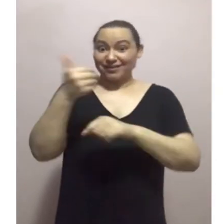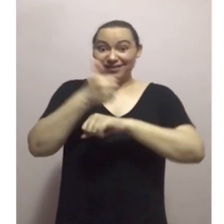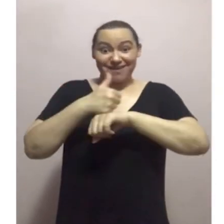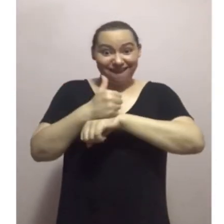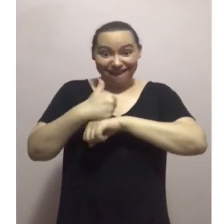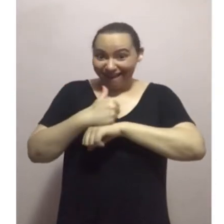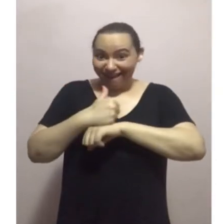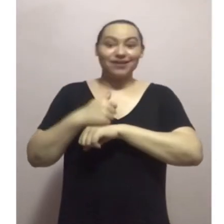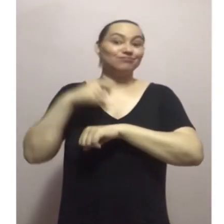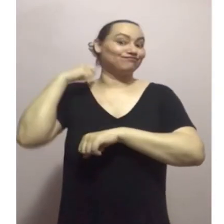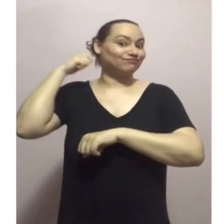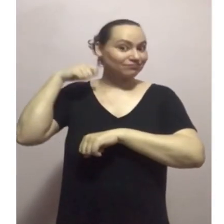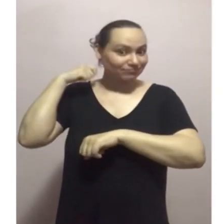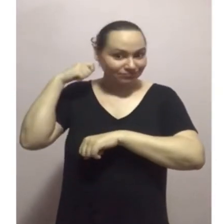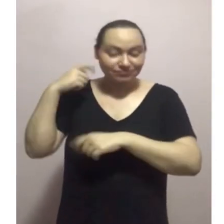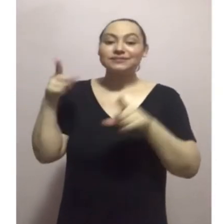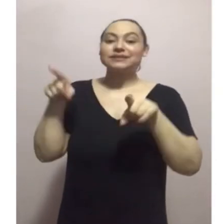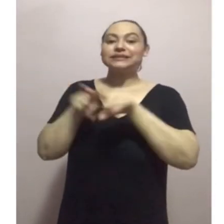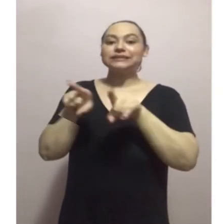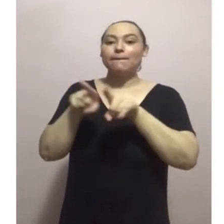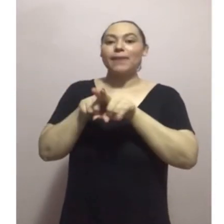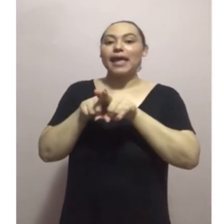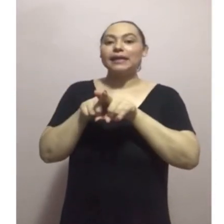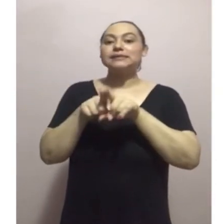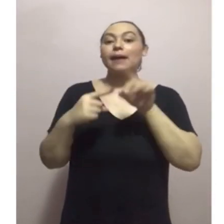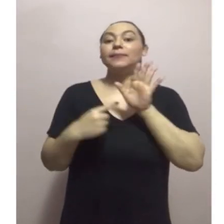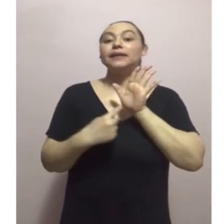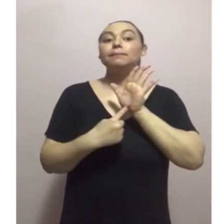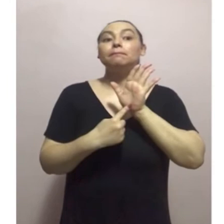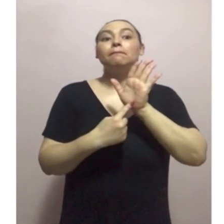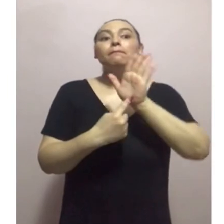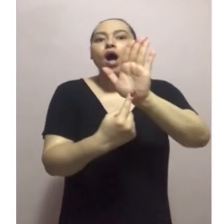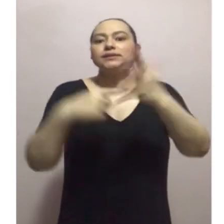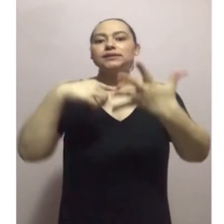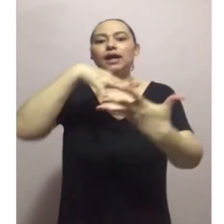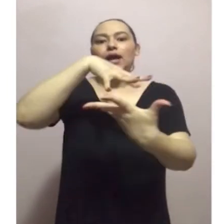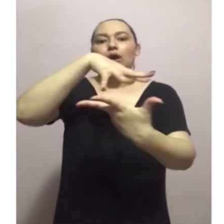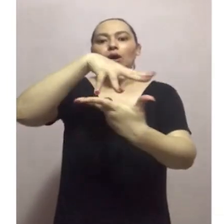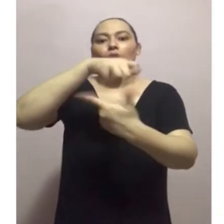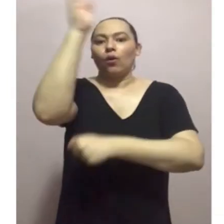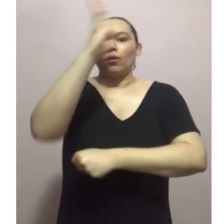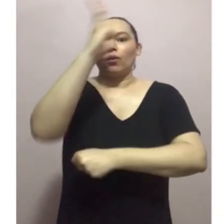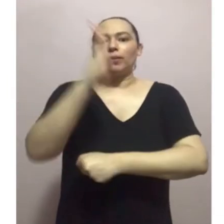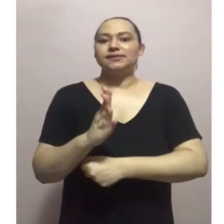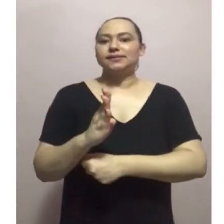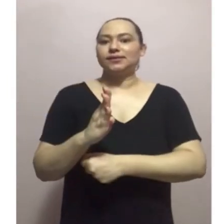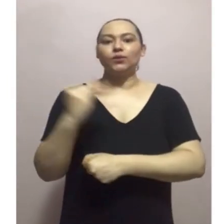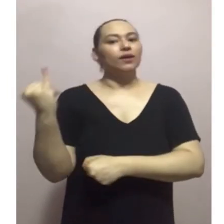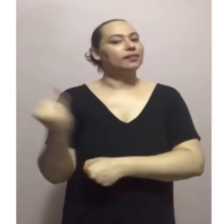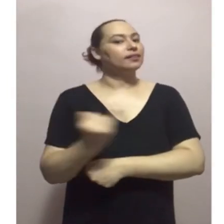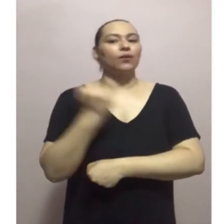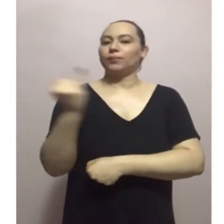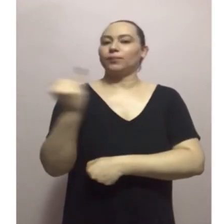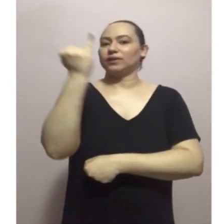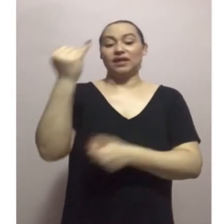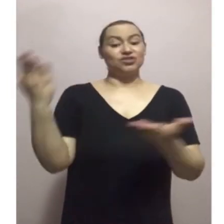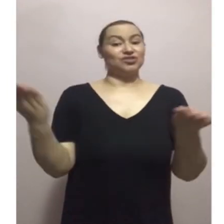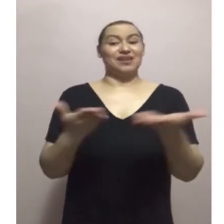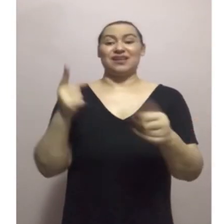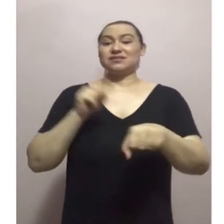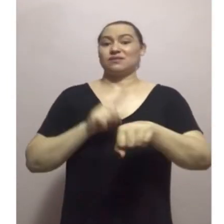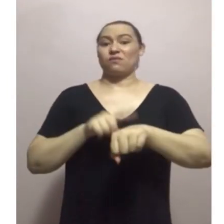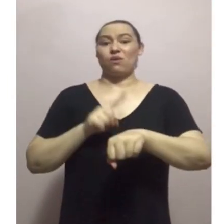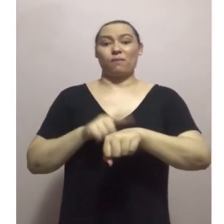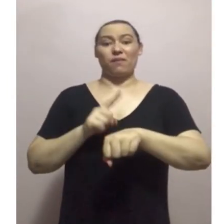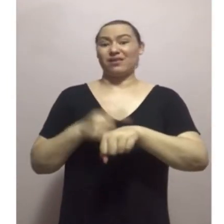né? Que mostra o Brasil internacionalmente de uma maneira tão digna e no momento em que a cultura foi